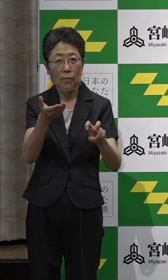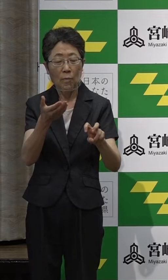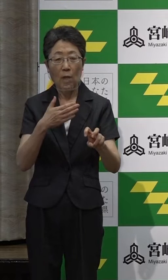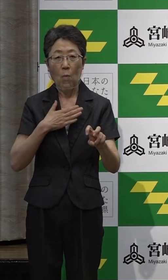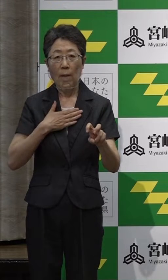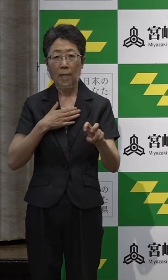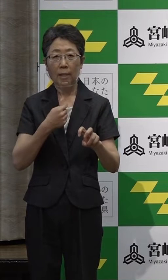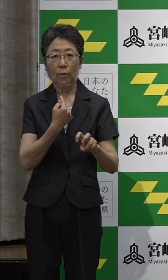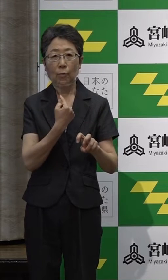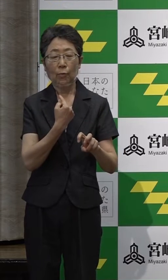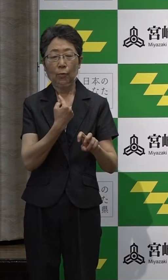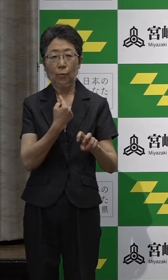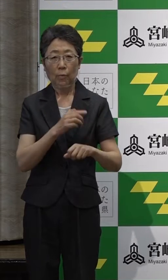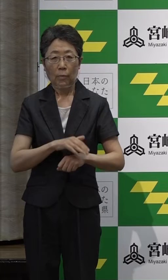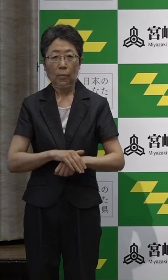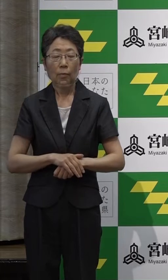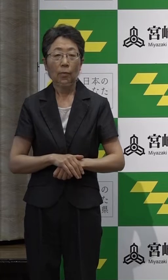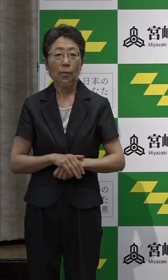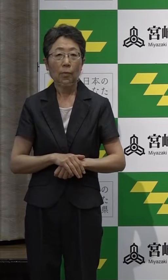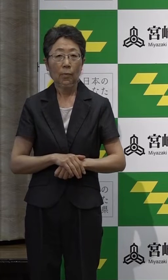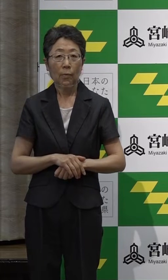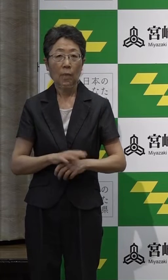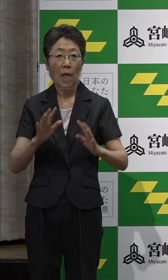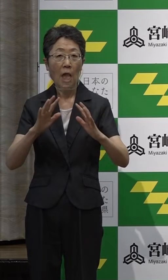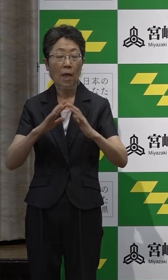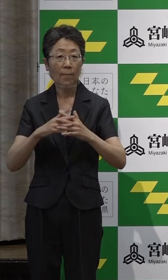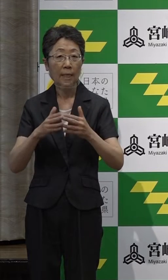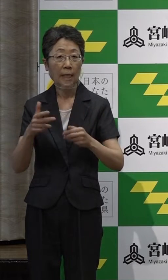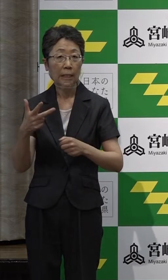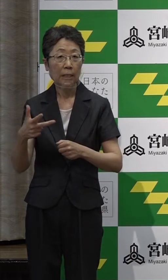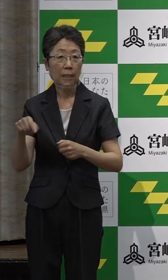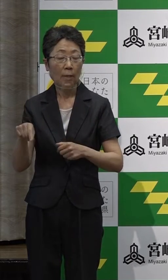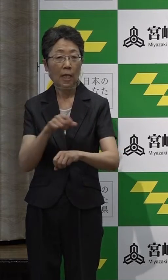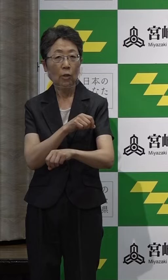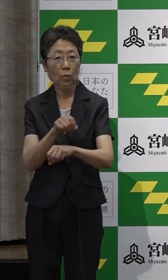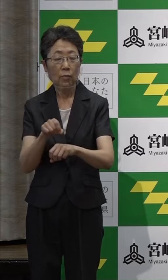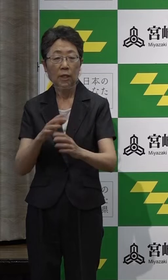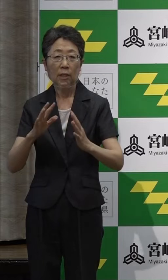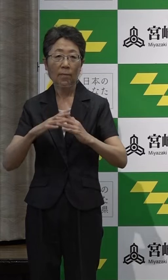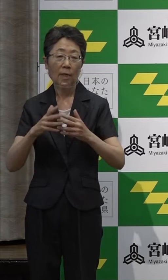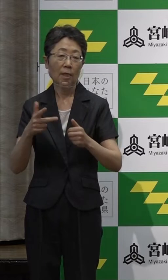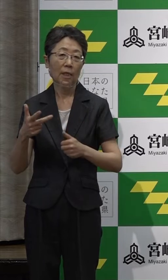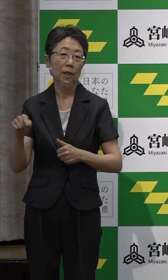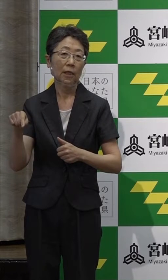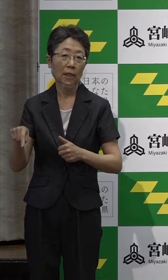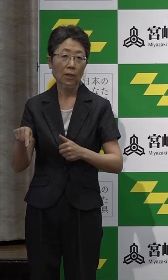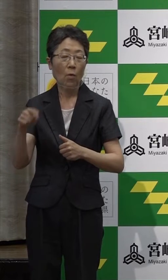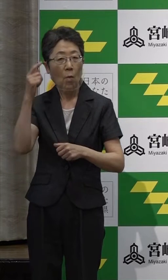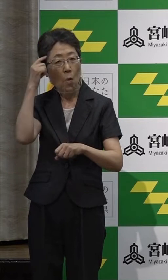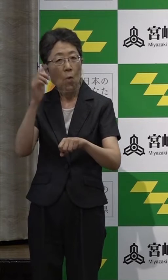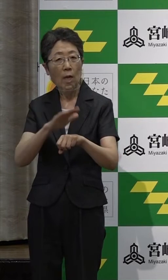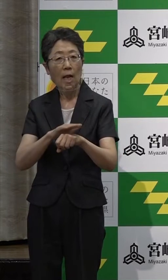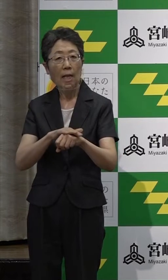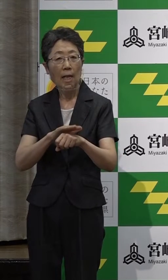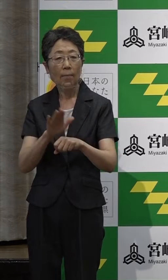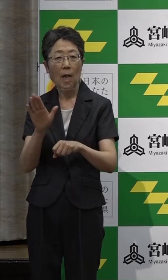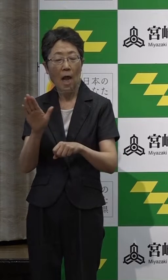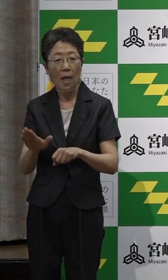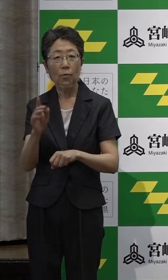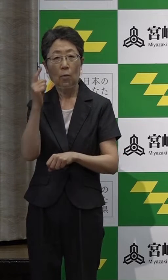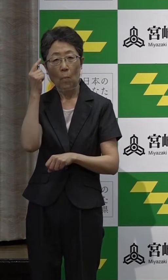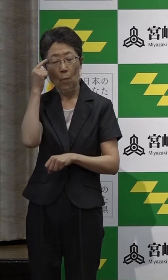。これも宮崎市の特に宮崎市ですね、考えもあろうかと考えております